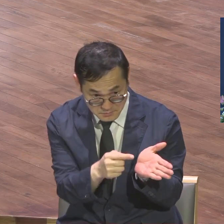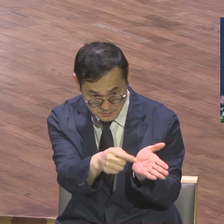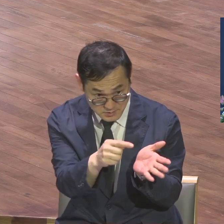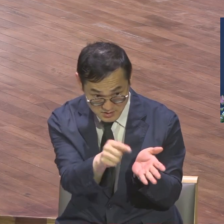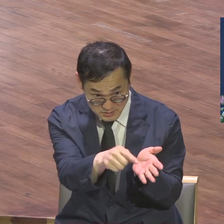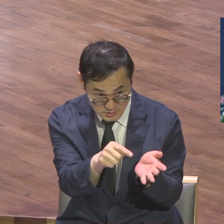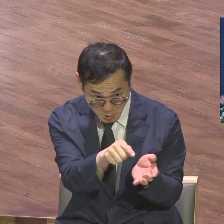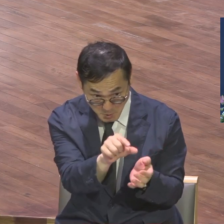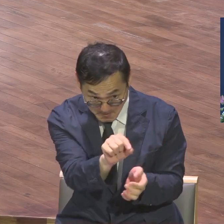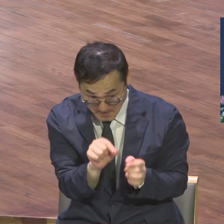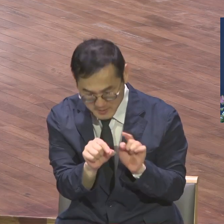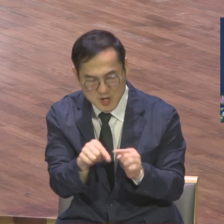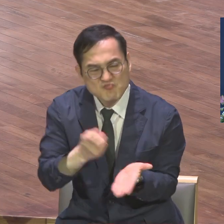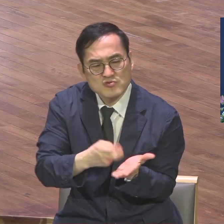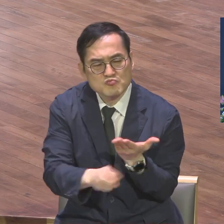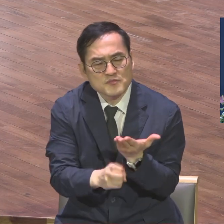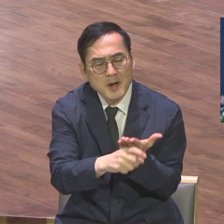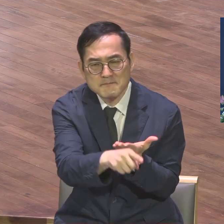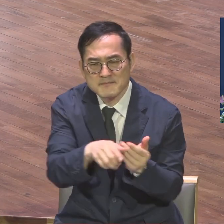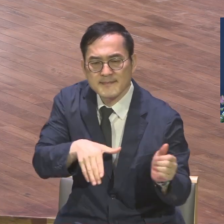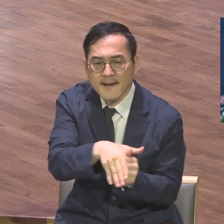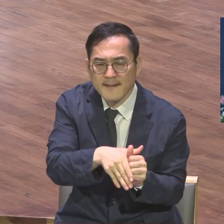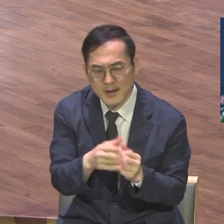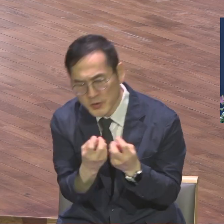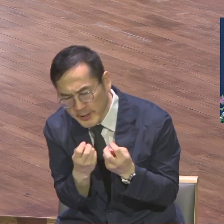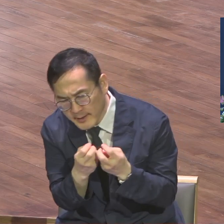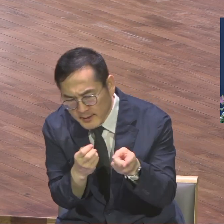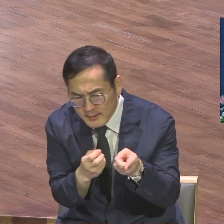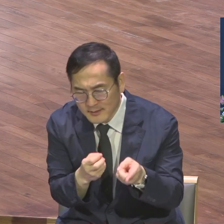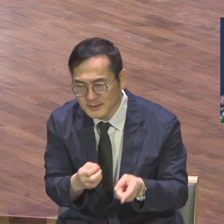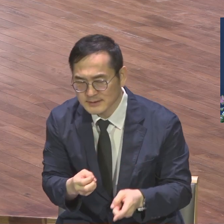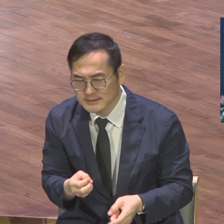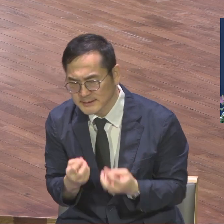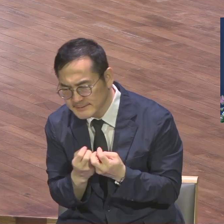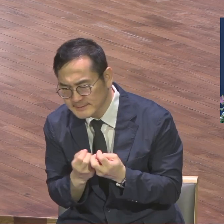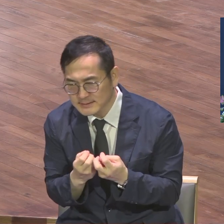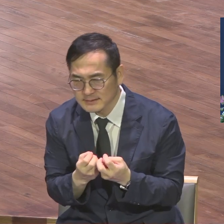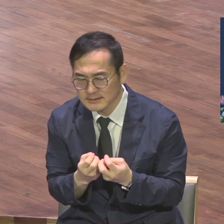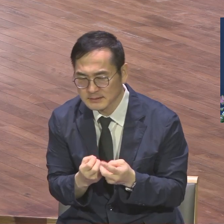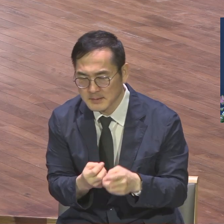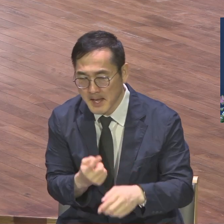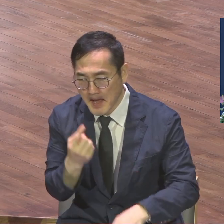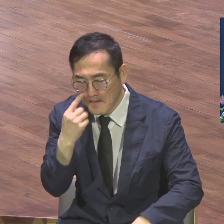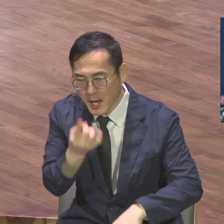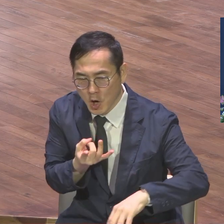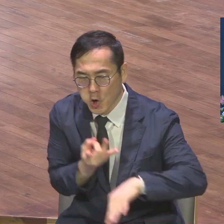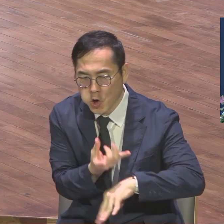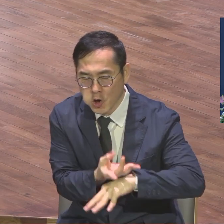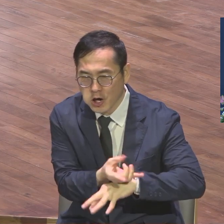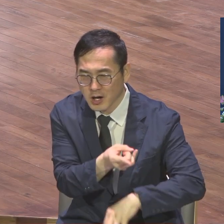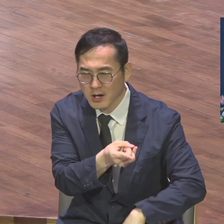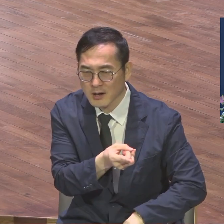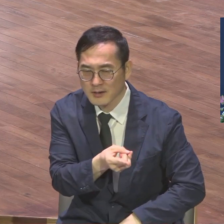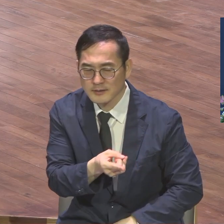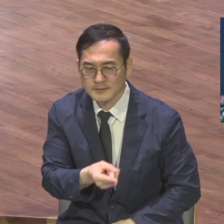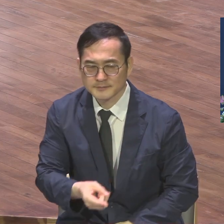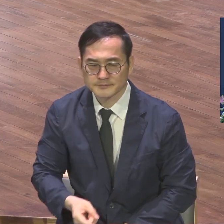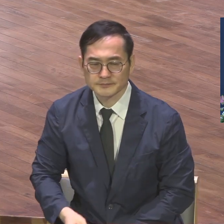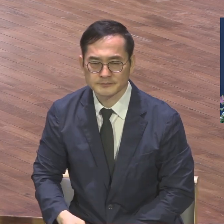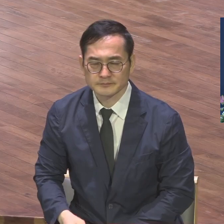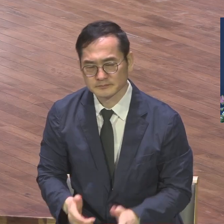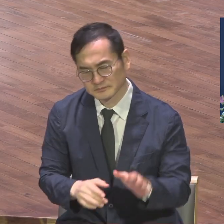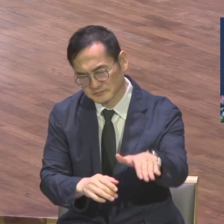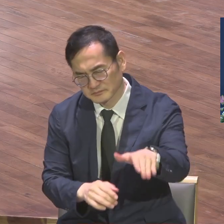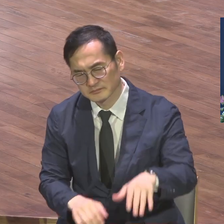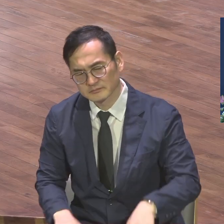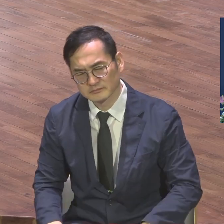위해서 책 잡으려고 다양한 주제를 가지고 지금 공격을 하고 있어요. 예수님을 향해서